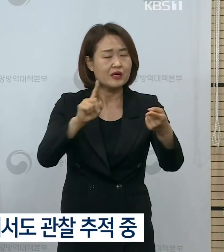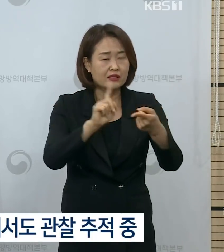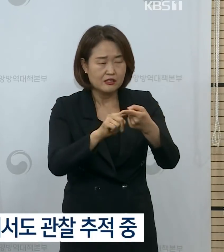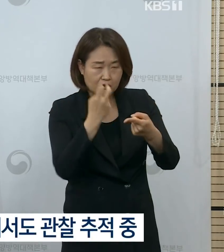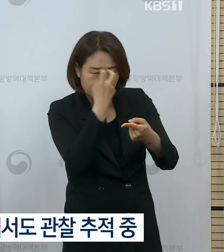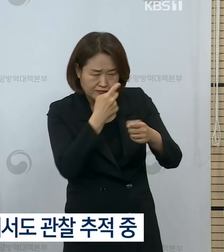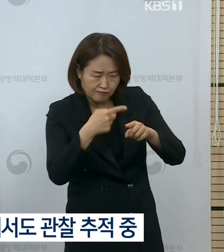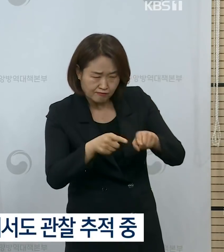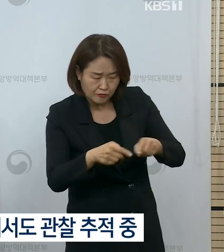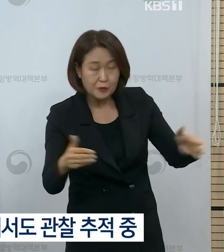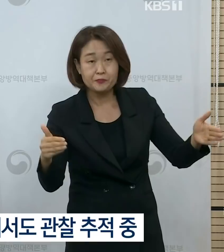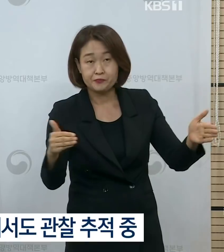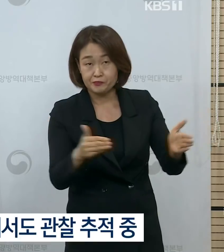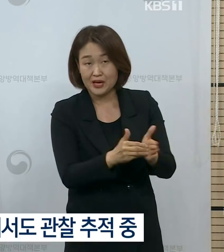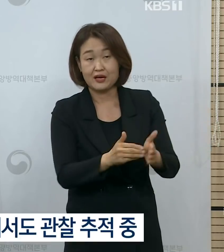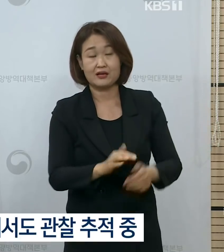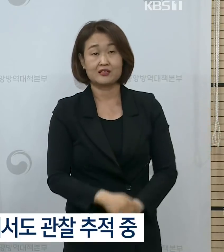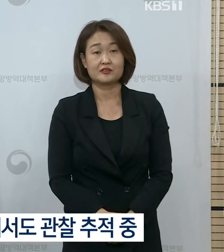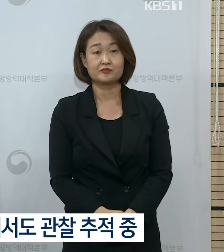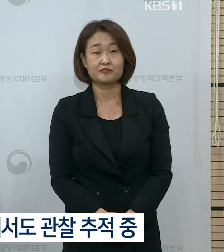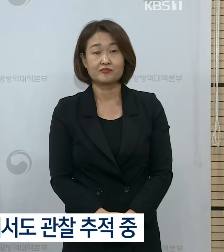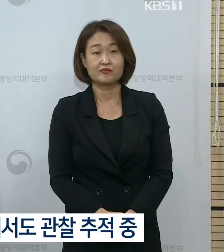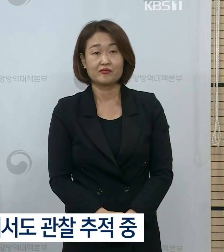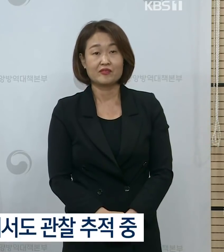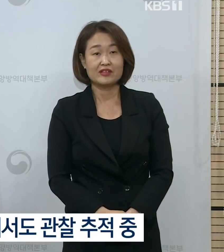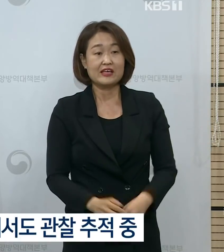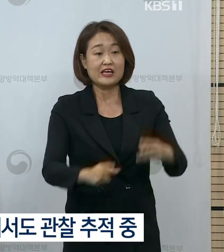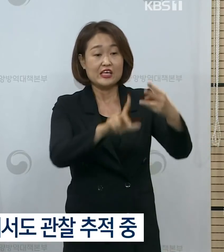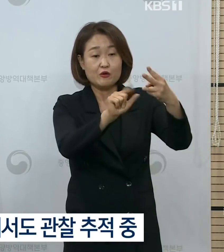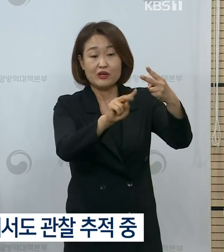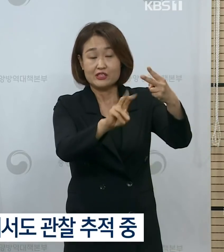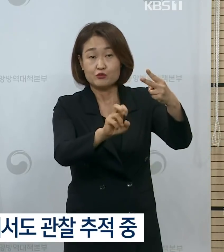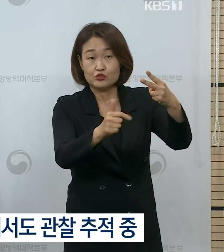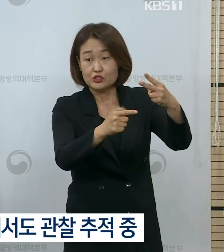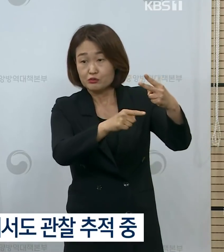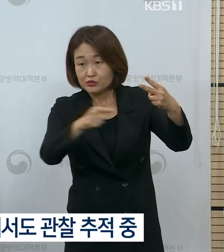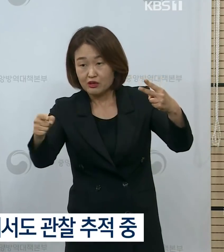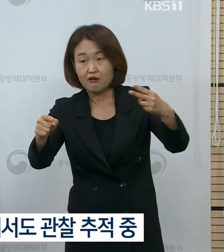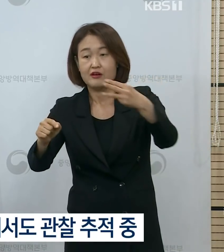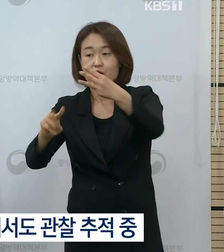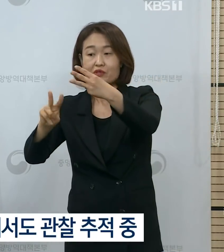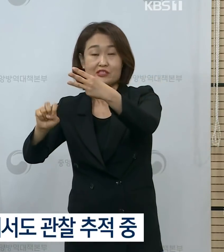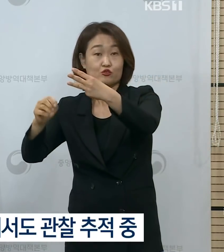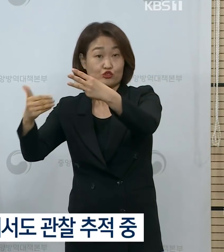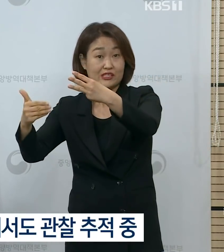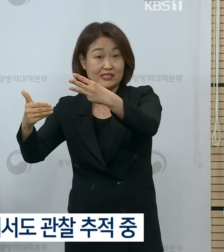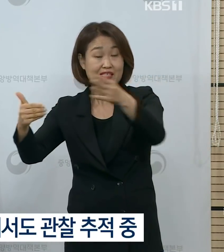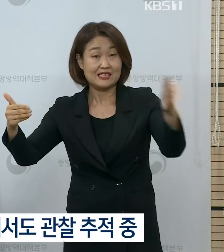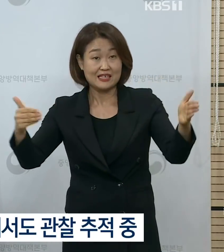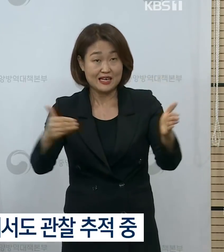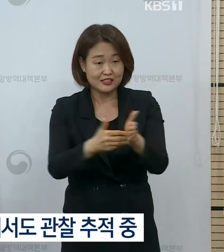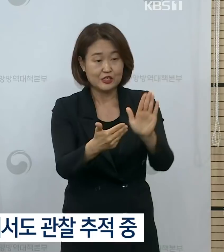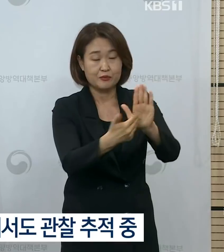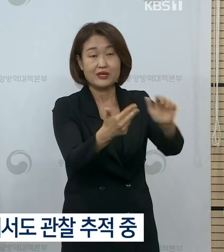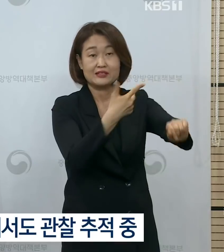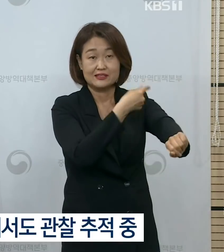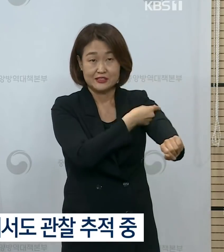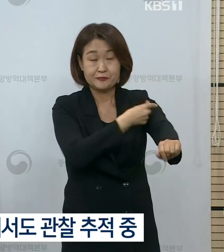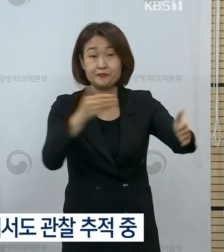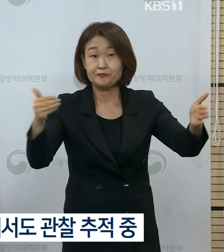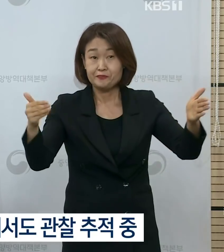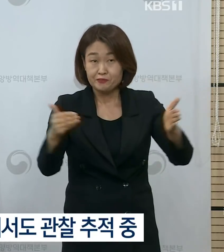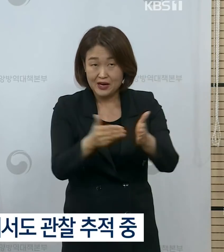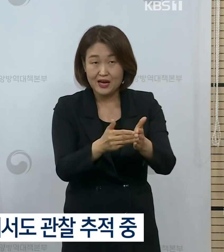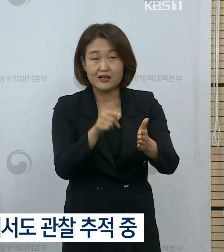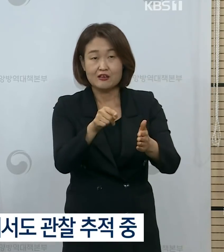하였습니다. 코로나19 백신 접종이 시작된 2월 26일부터 3월 29일까지 접종자 중 확진자는